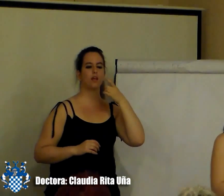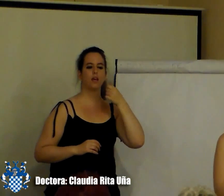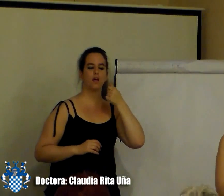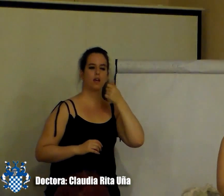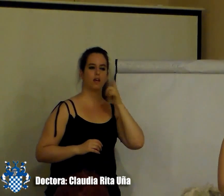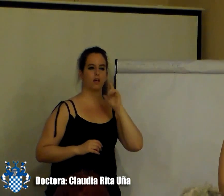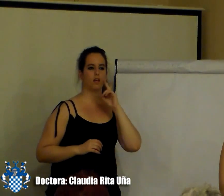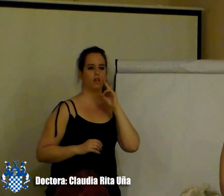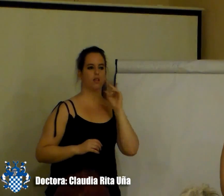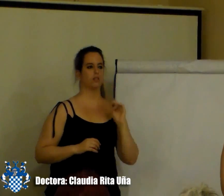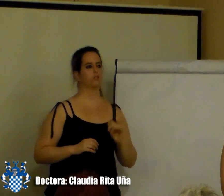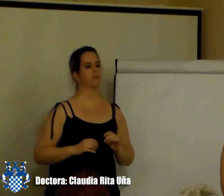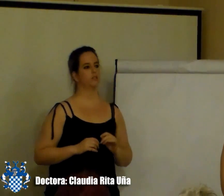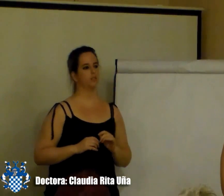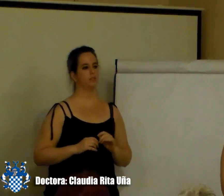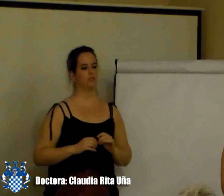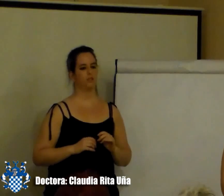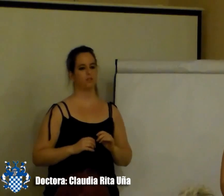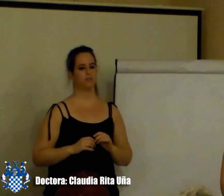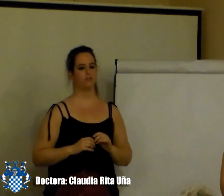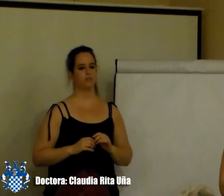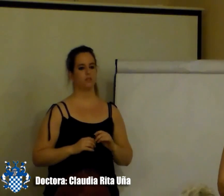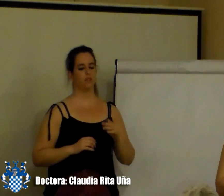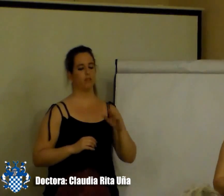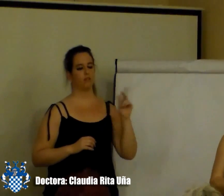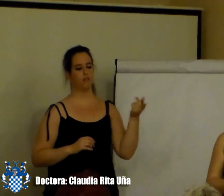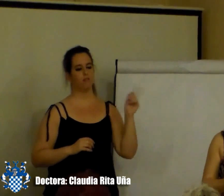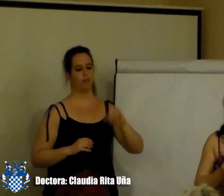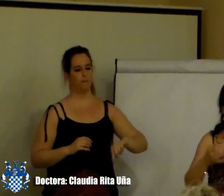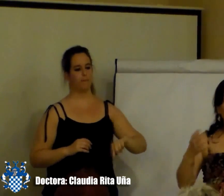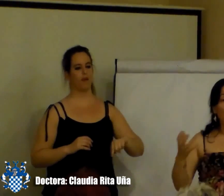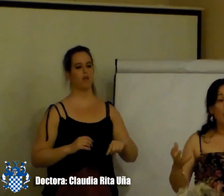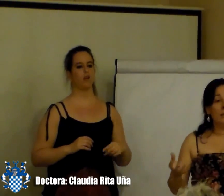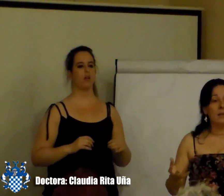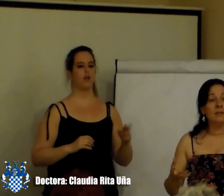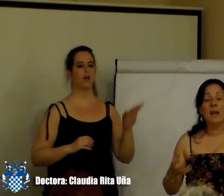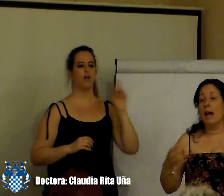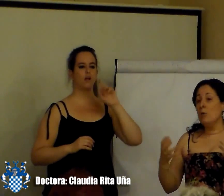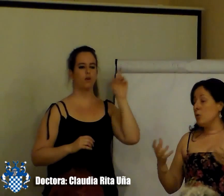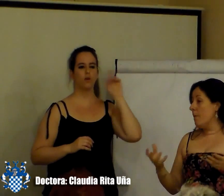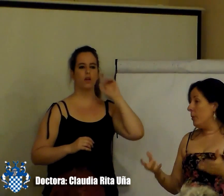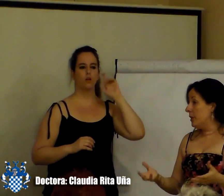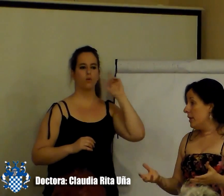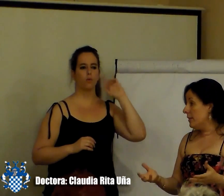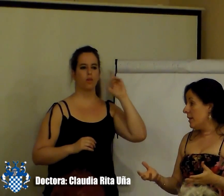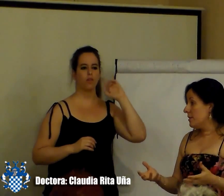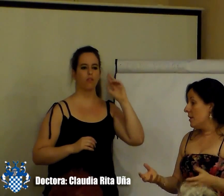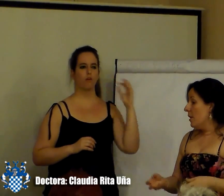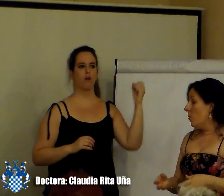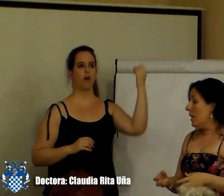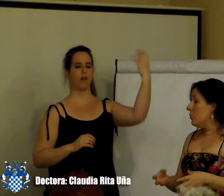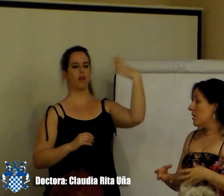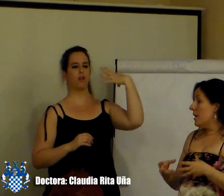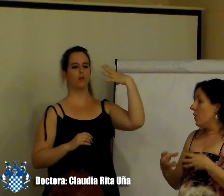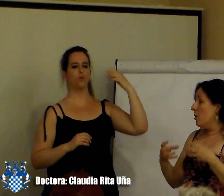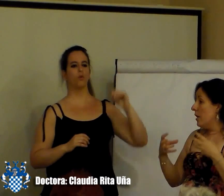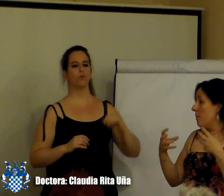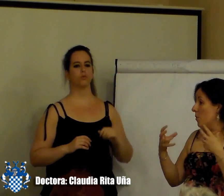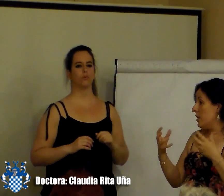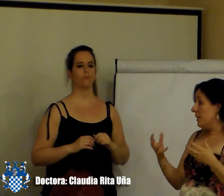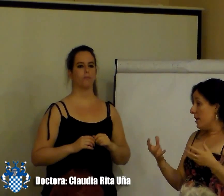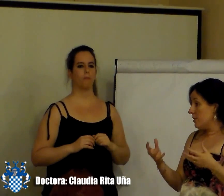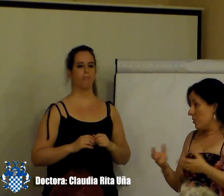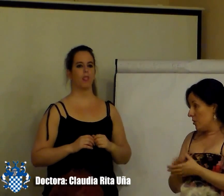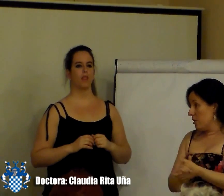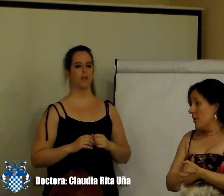paciente. Y hipersensibilidad al ruido o a la luz, a ruidos fuertes, a luces potentes o a luces de